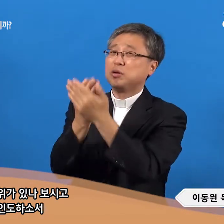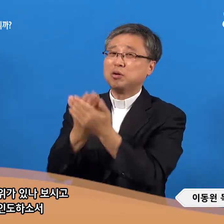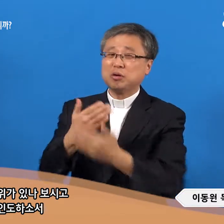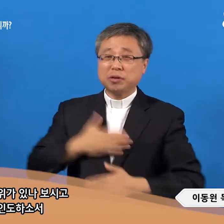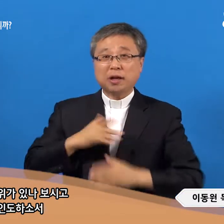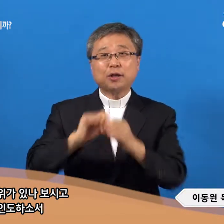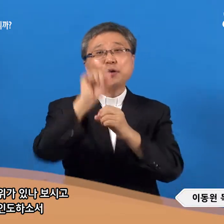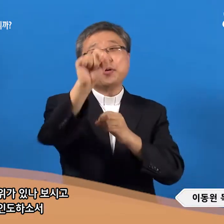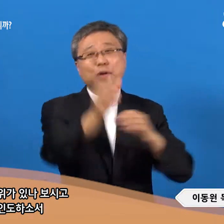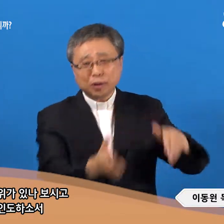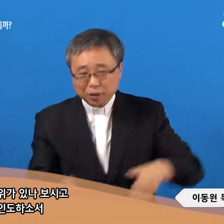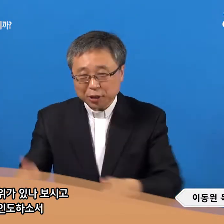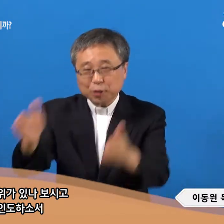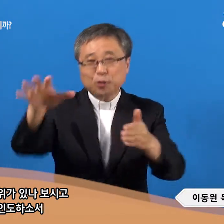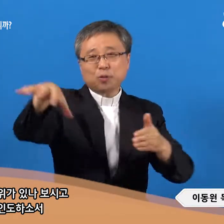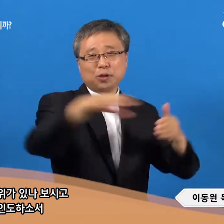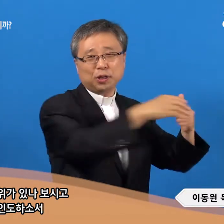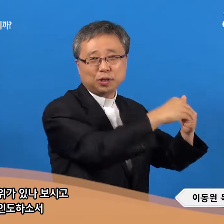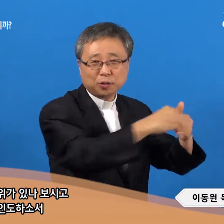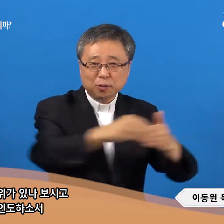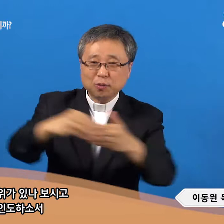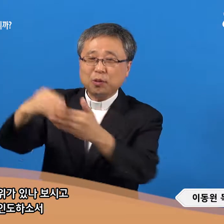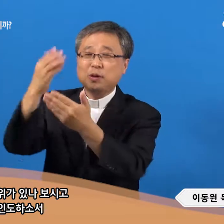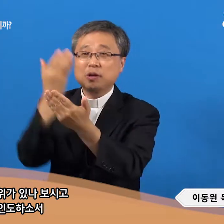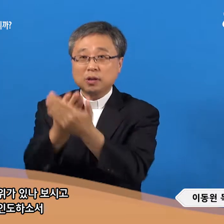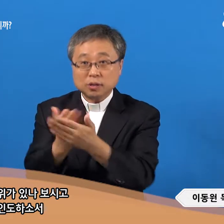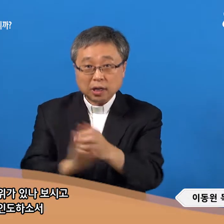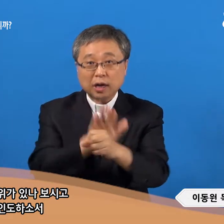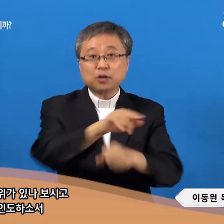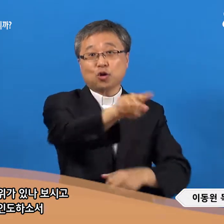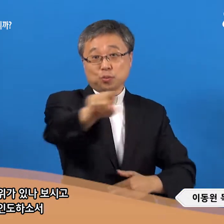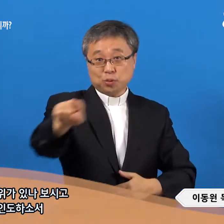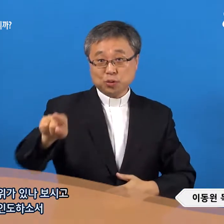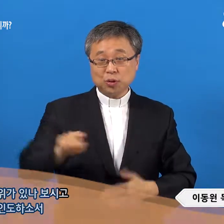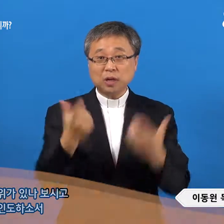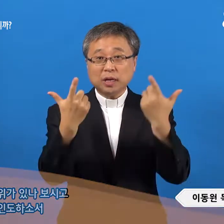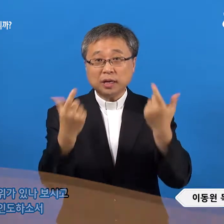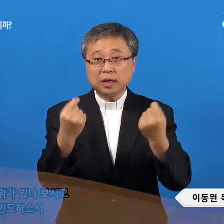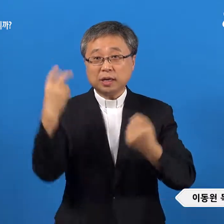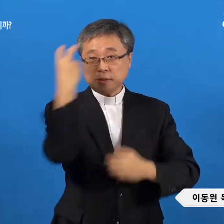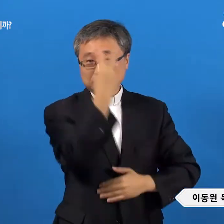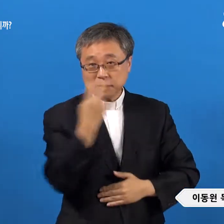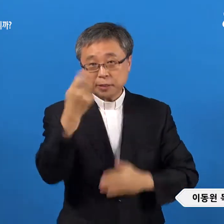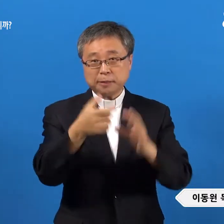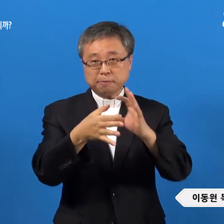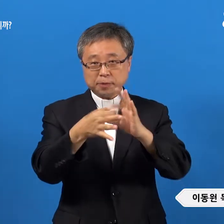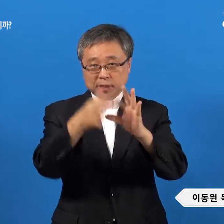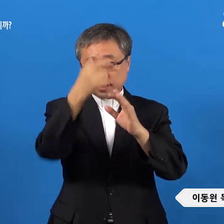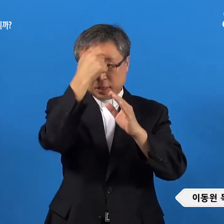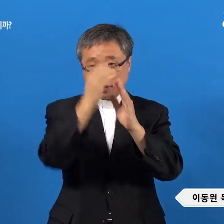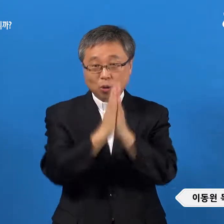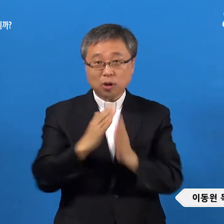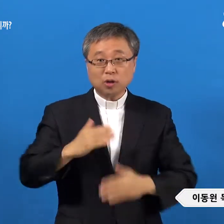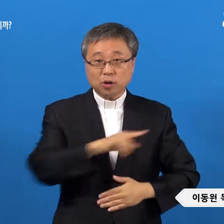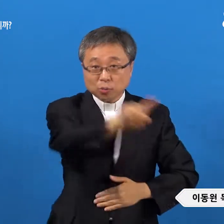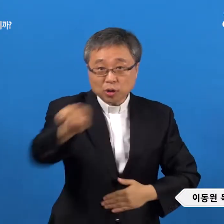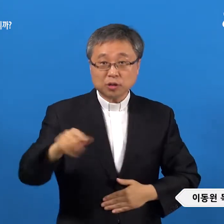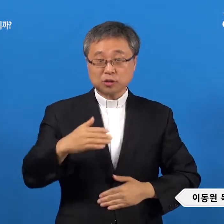영원한 길로 인도하소서. 사랑하는 여러분, 이런 성찰의 기도가 여러분과 저에게 우리에게